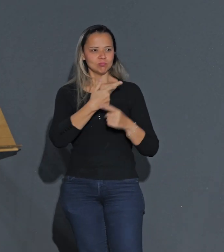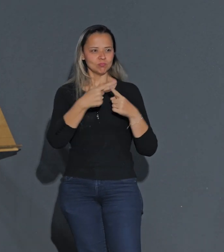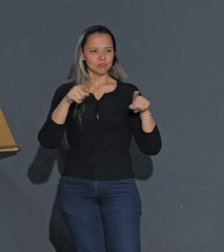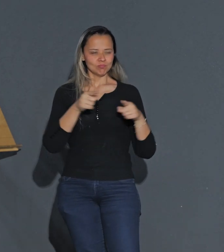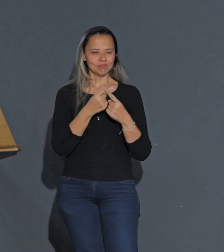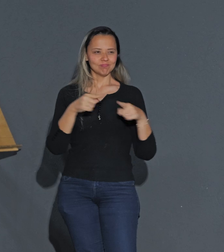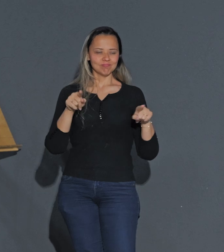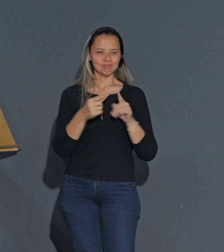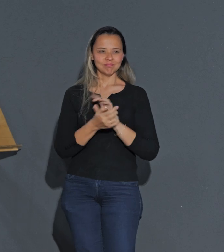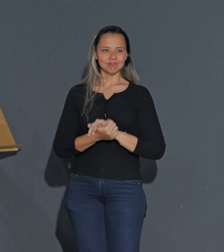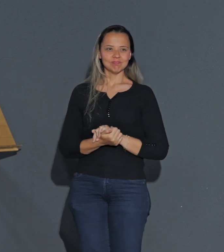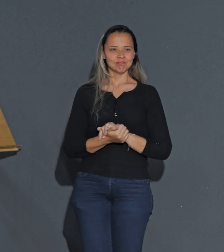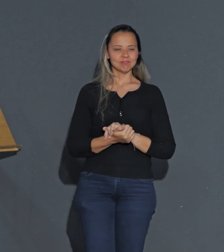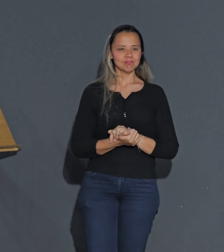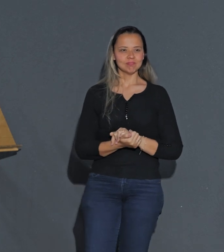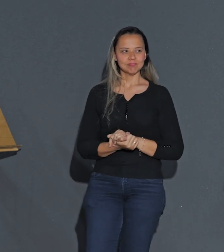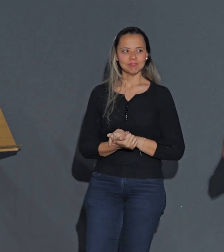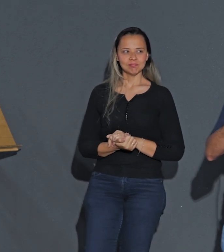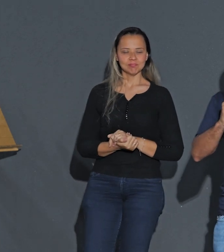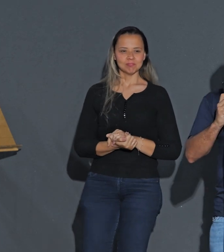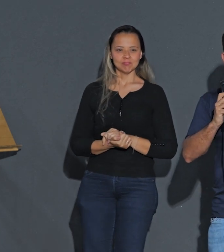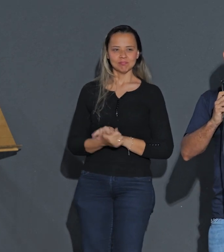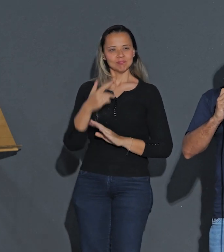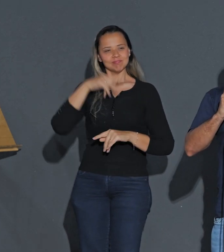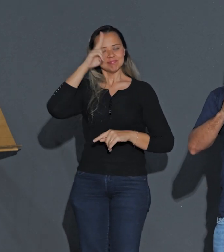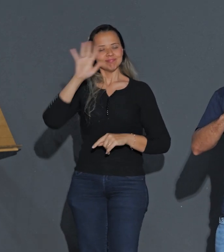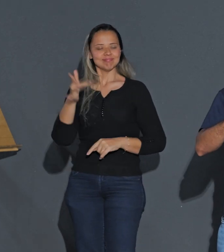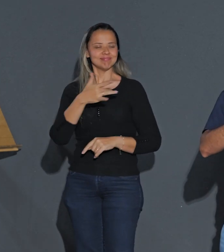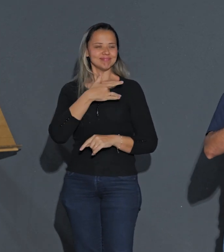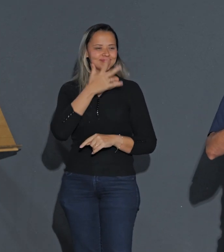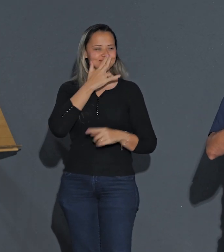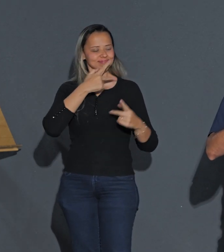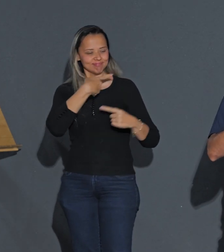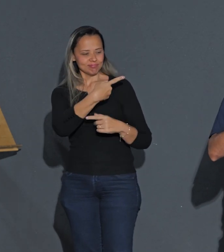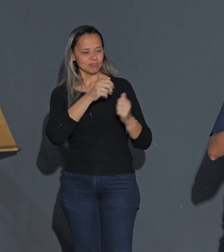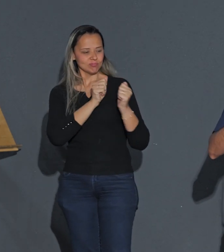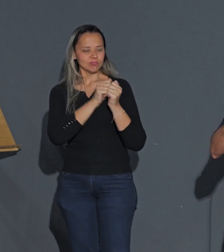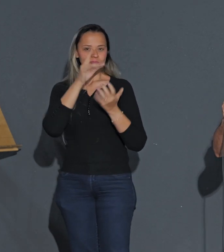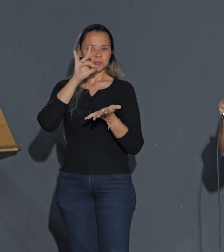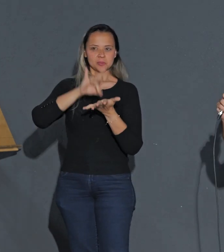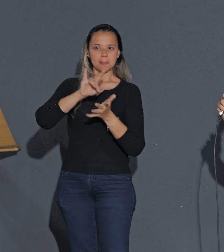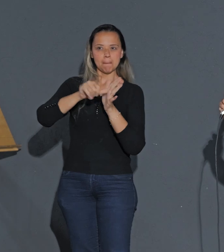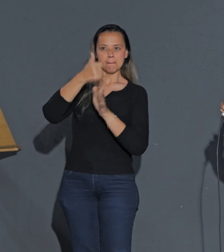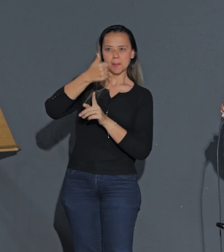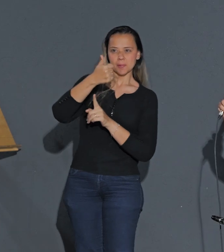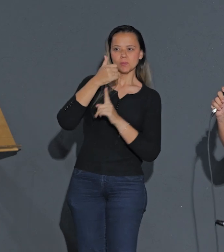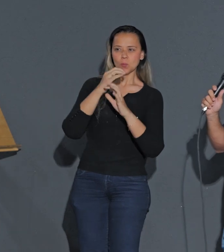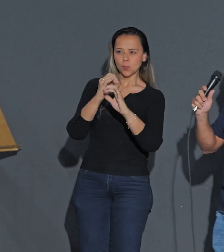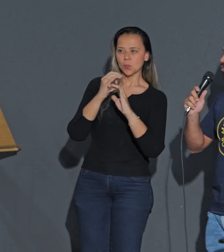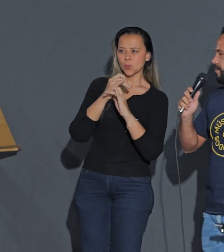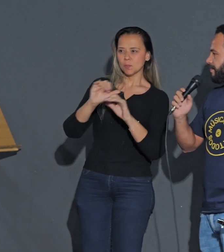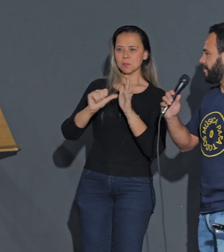Crusell, que foi o compositor do período romântico. E esse dueto é original. A gente vai tocar a primeira parte do